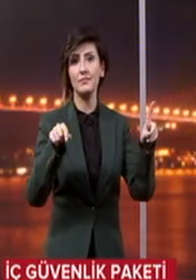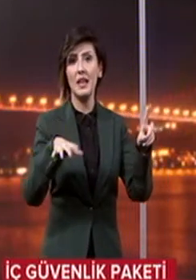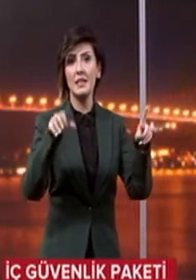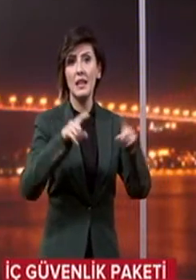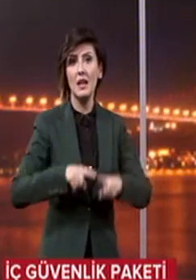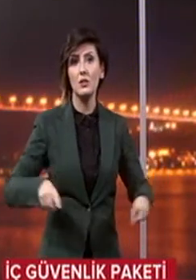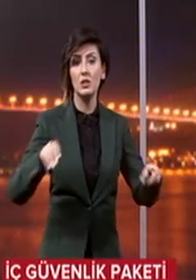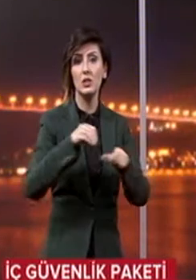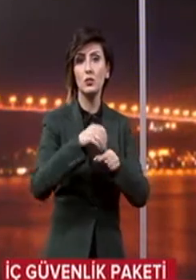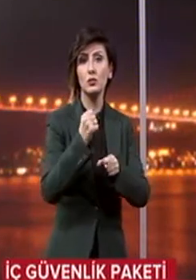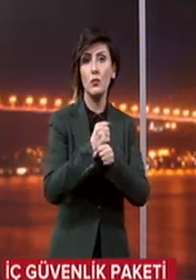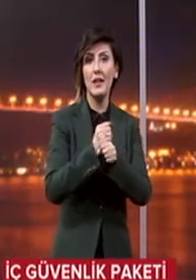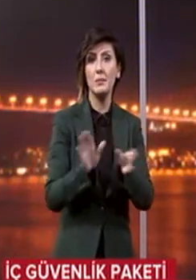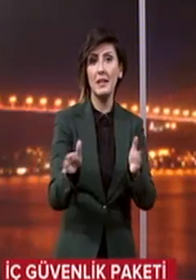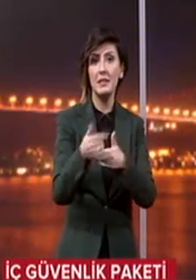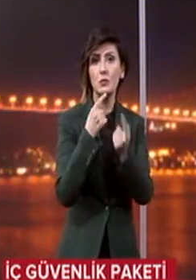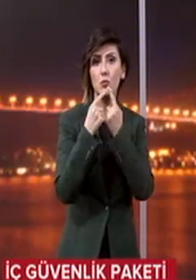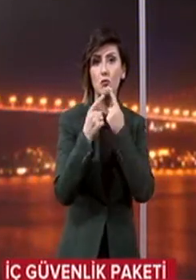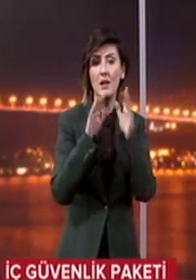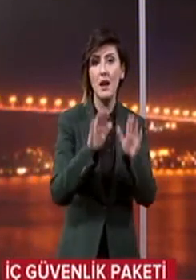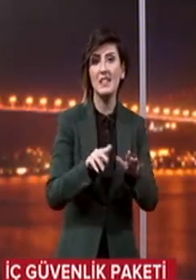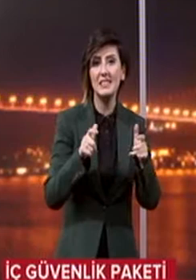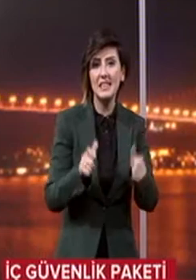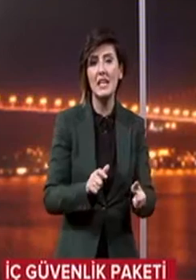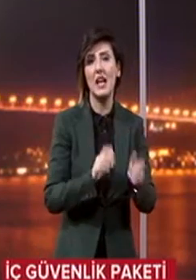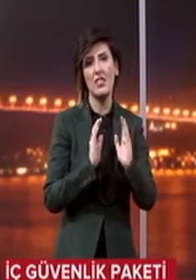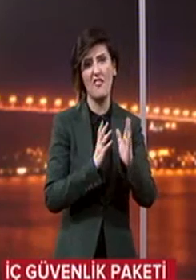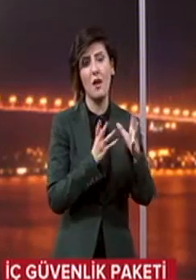Genel kurulda iç güvenlik paketinin görüşmelerine kaldığı yerden devam edilecek.